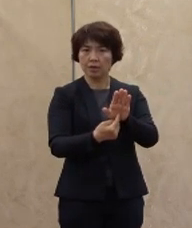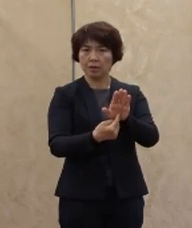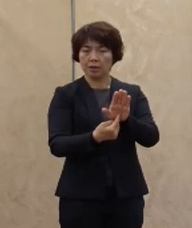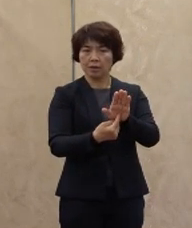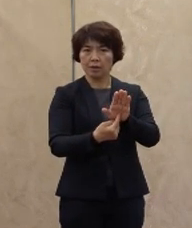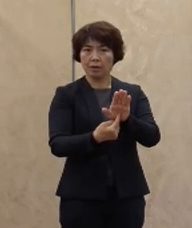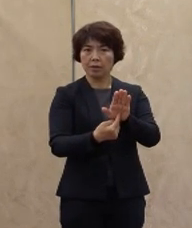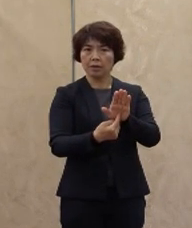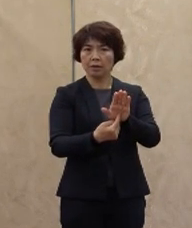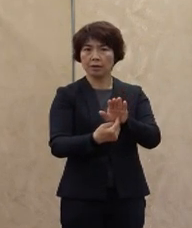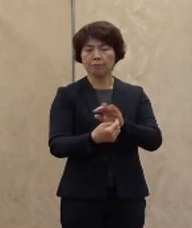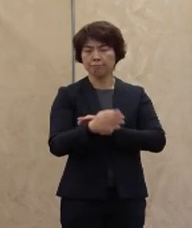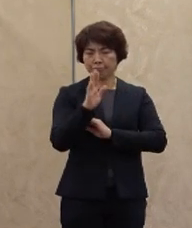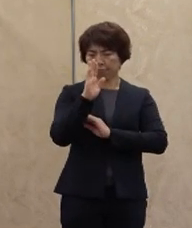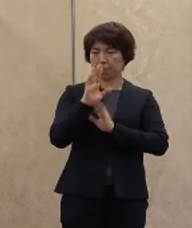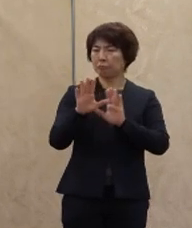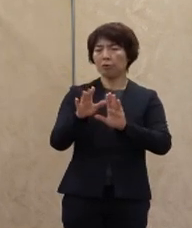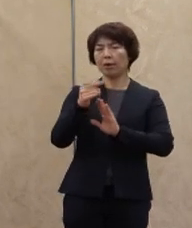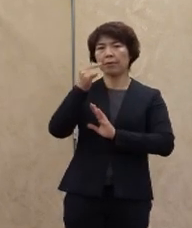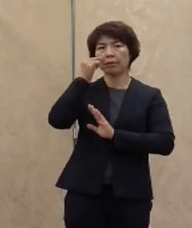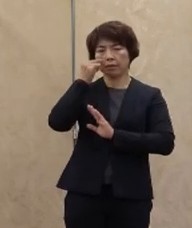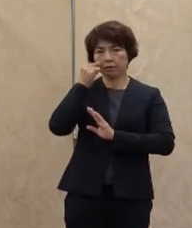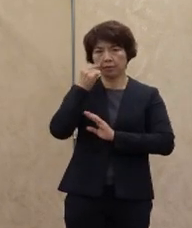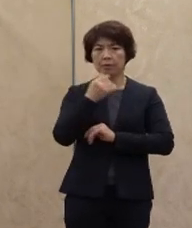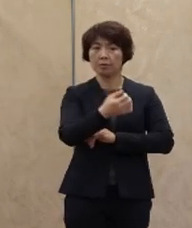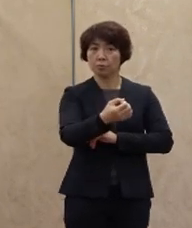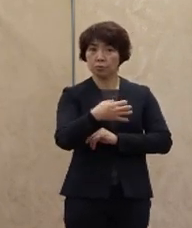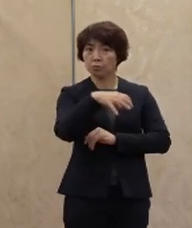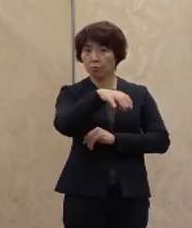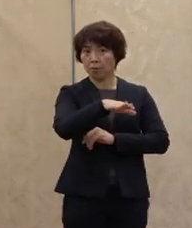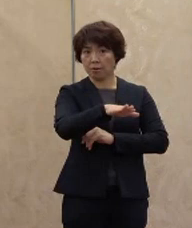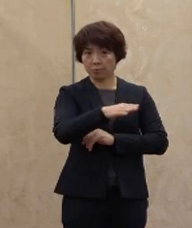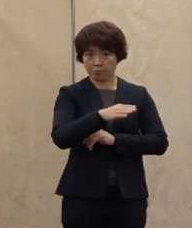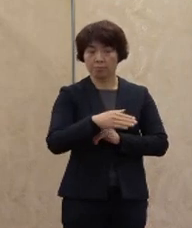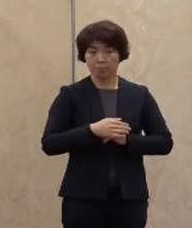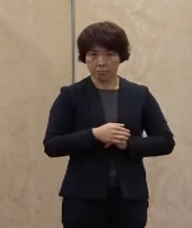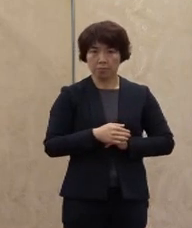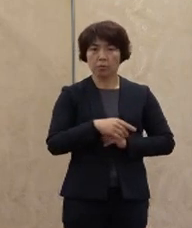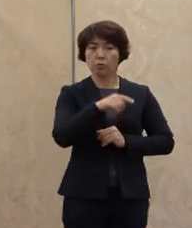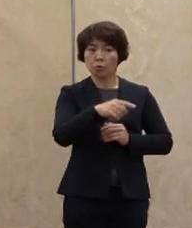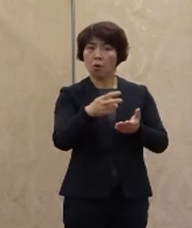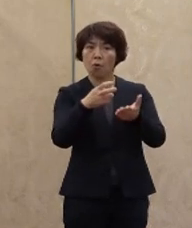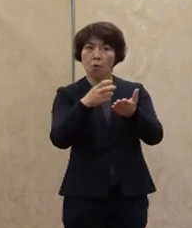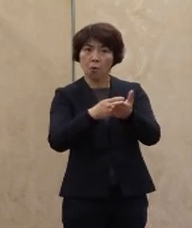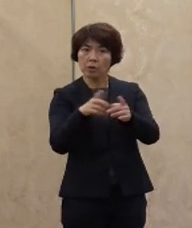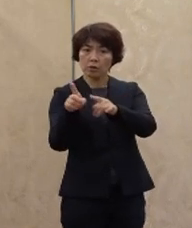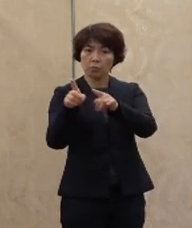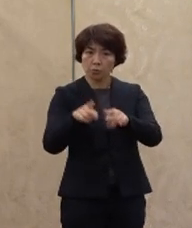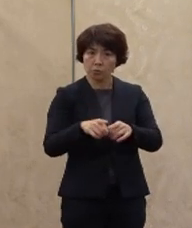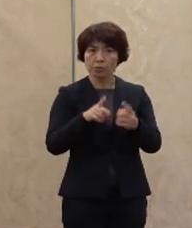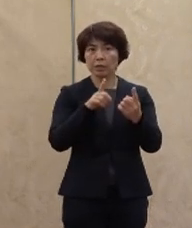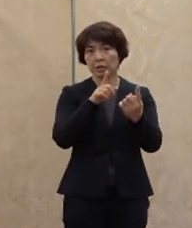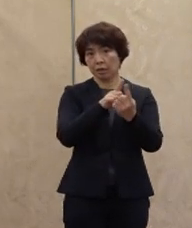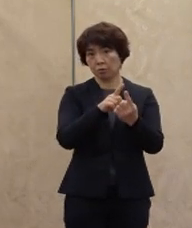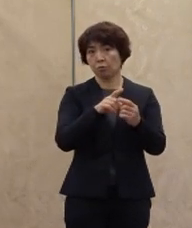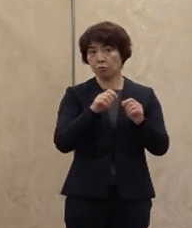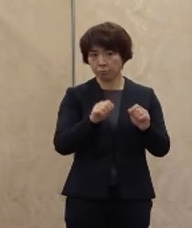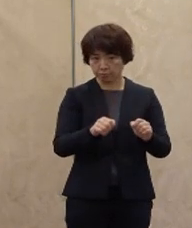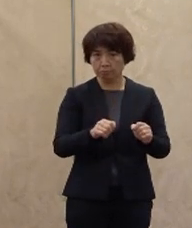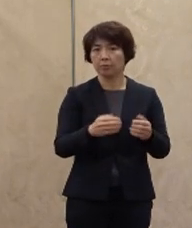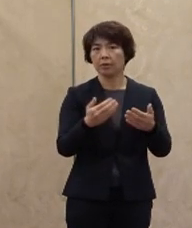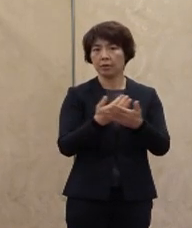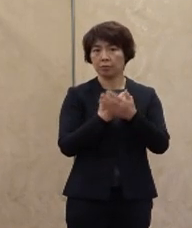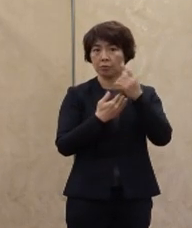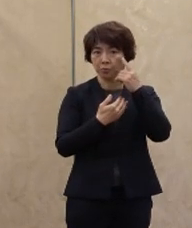でもこれは受けれませんという病院が出てくるかと思いますが、それはやっぱりこう法律に基づく対応ということになろうかと思いますので